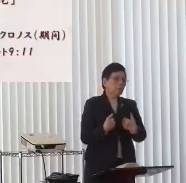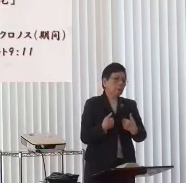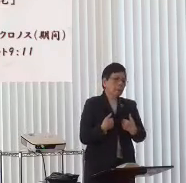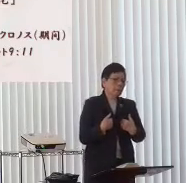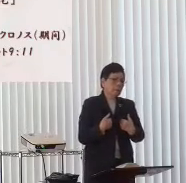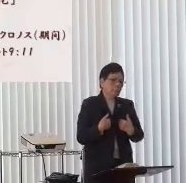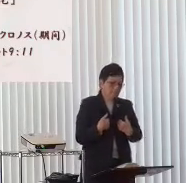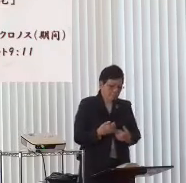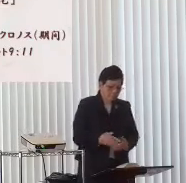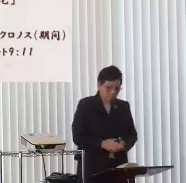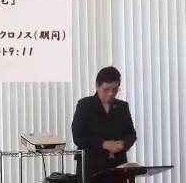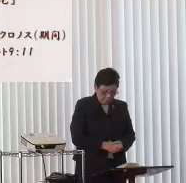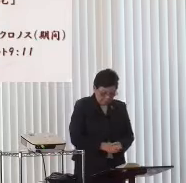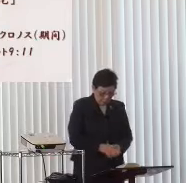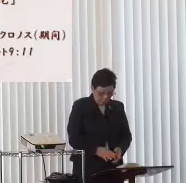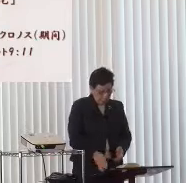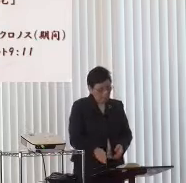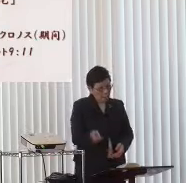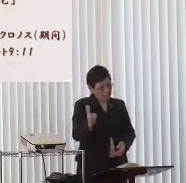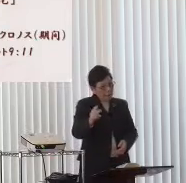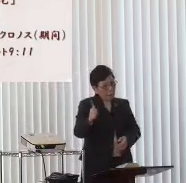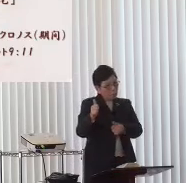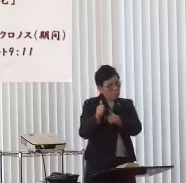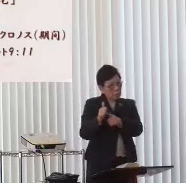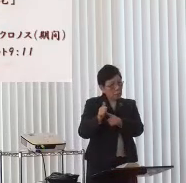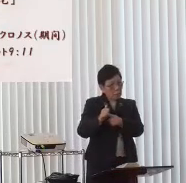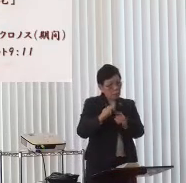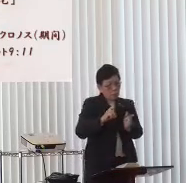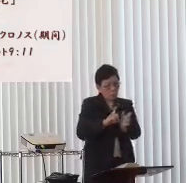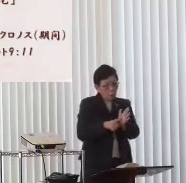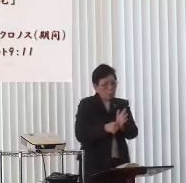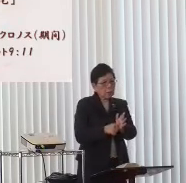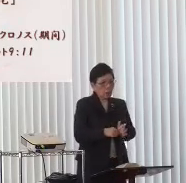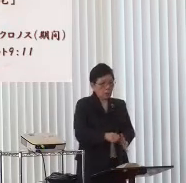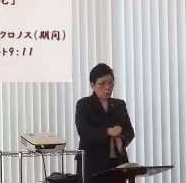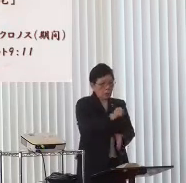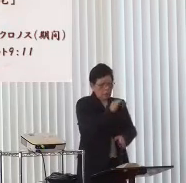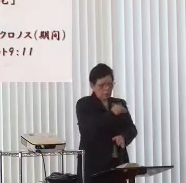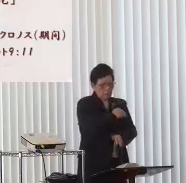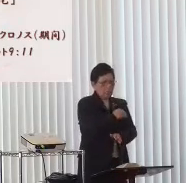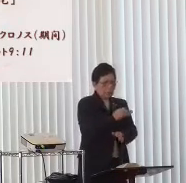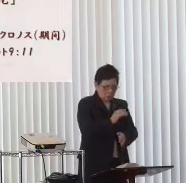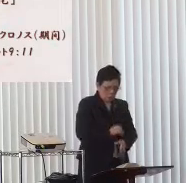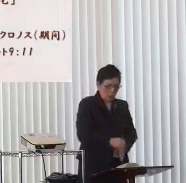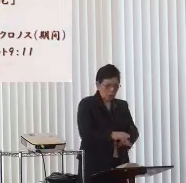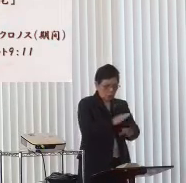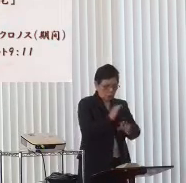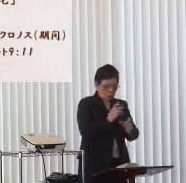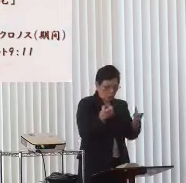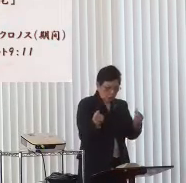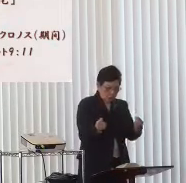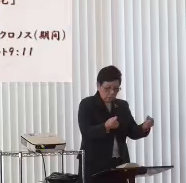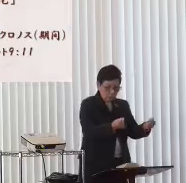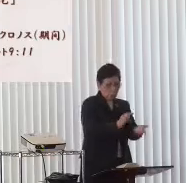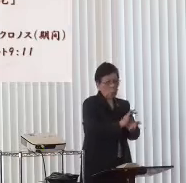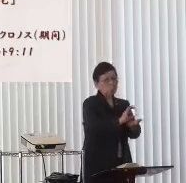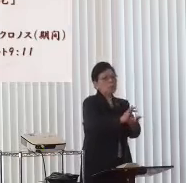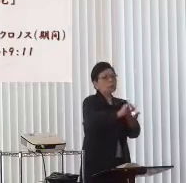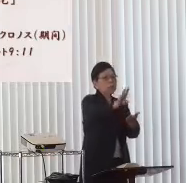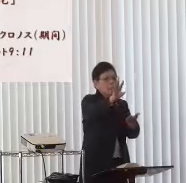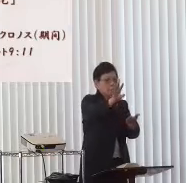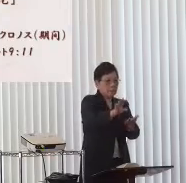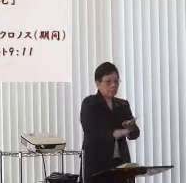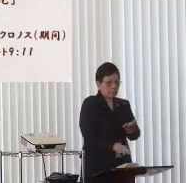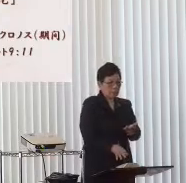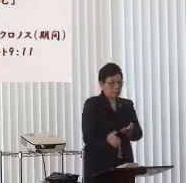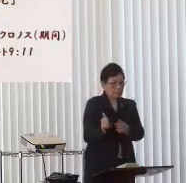エフェソの5章の16節でパウロは、時をよく用いなさい、今は悪い時代なのですと言っています。つまり私たちの